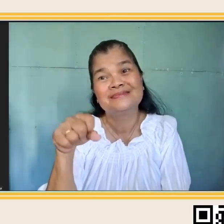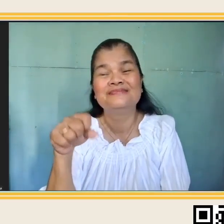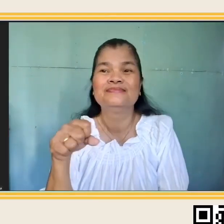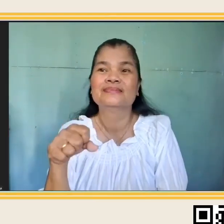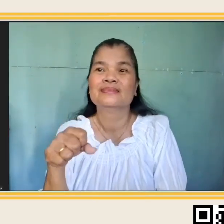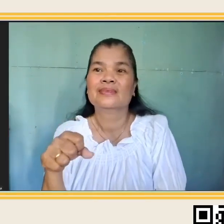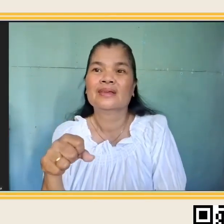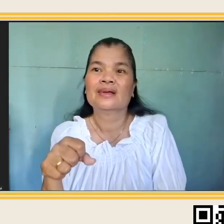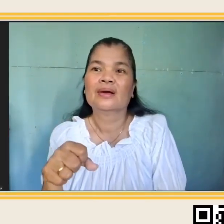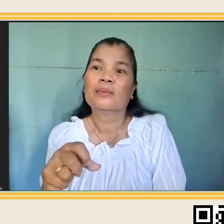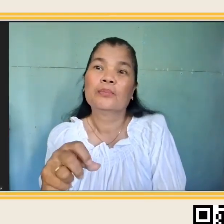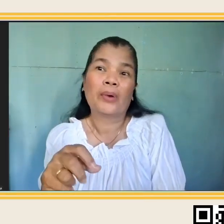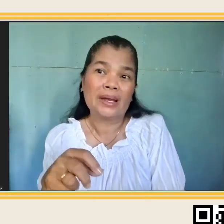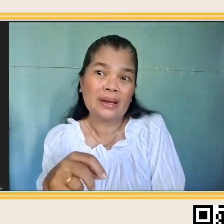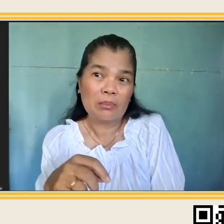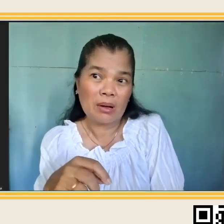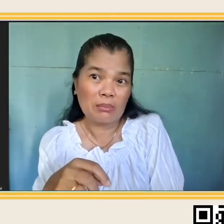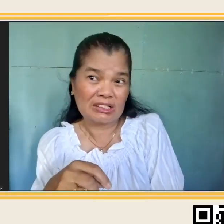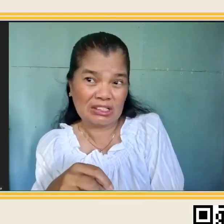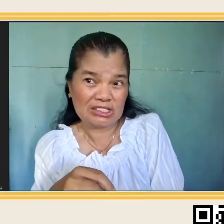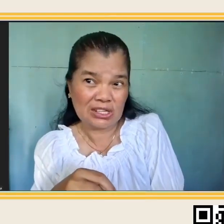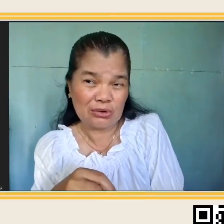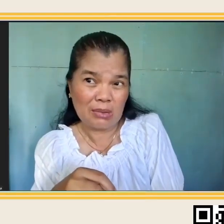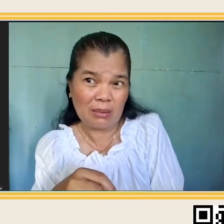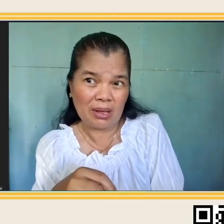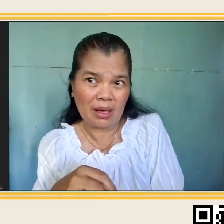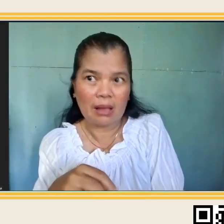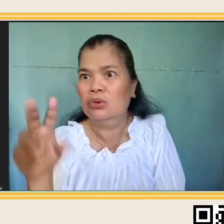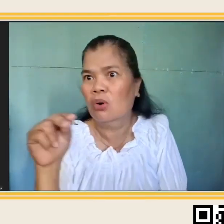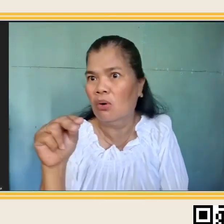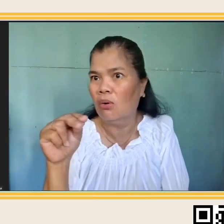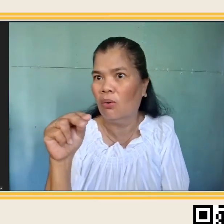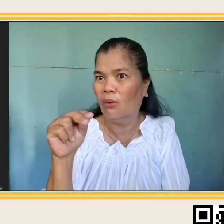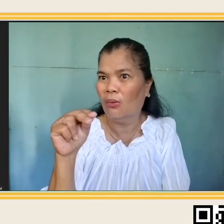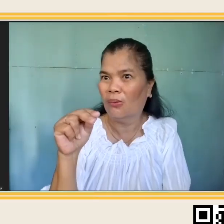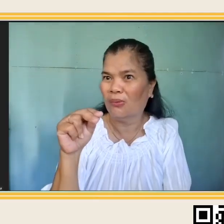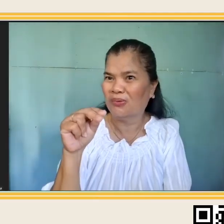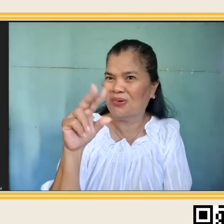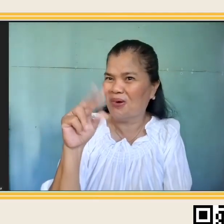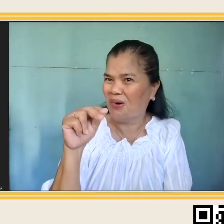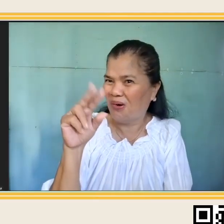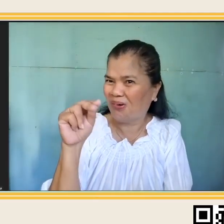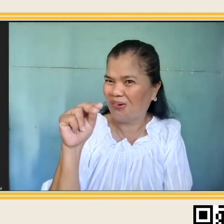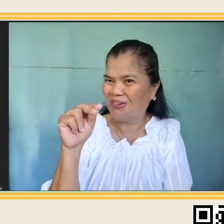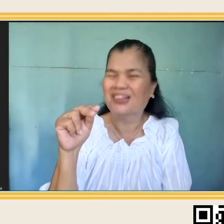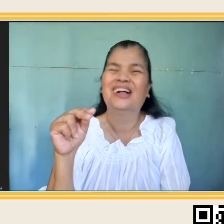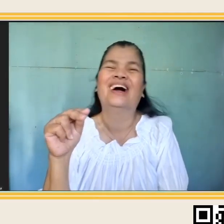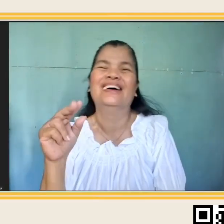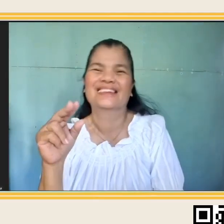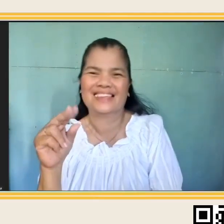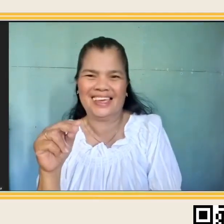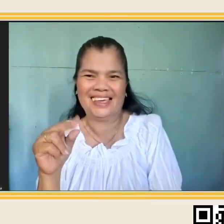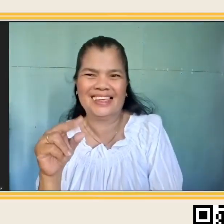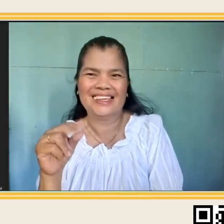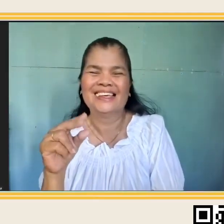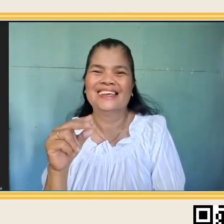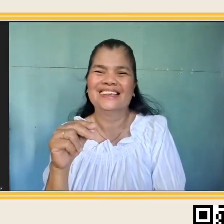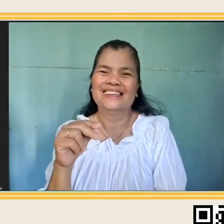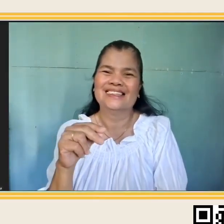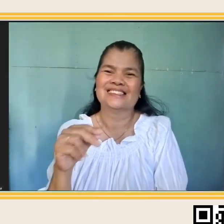Yes. Pwede na bang mag-kiss sa'yo mamaya? No. No.